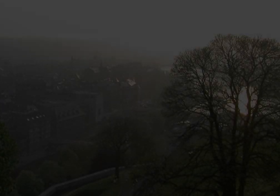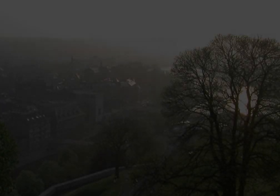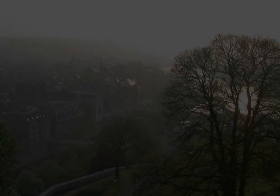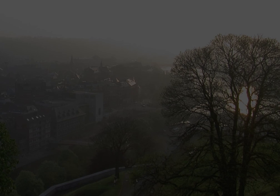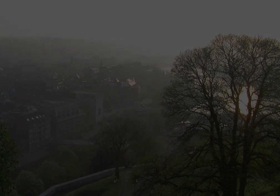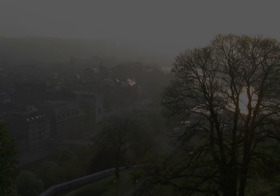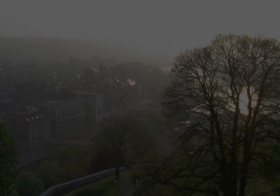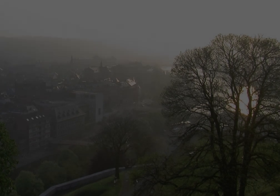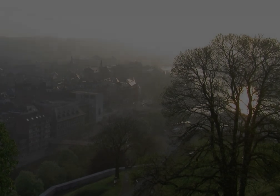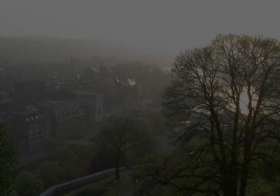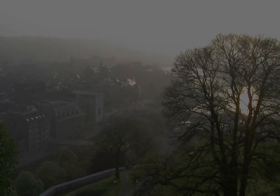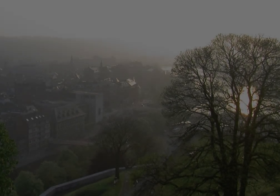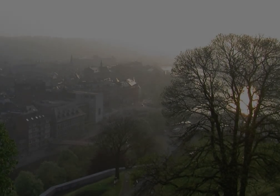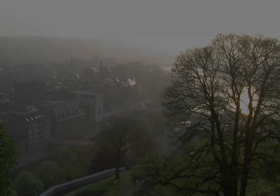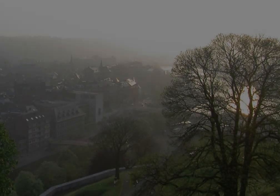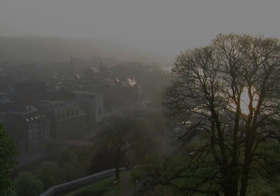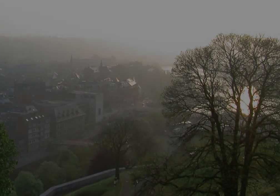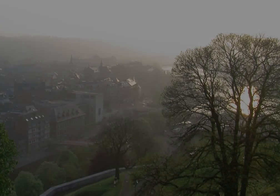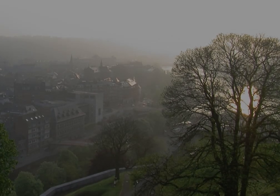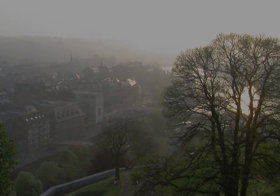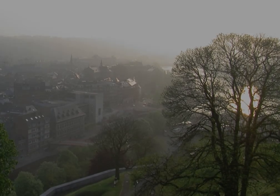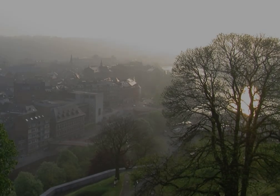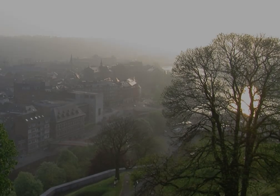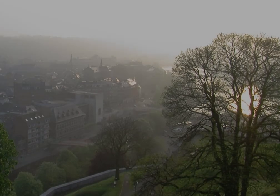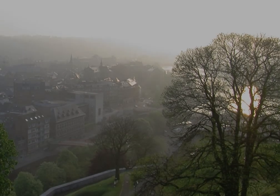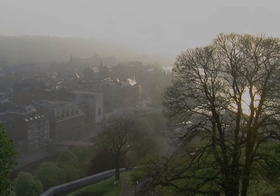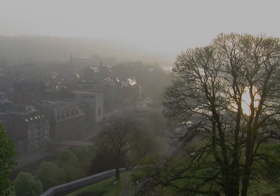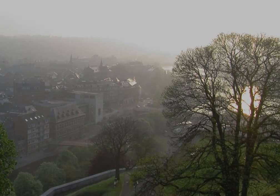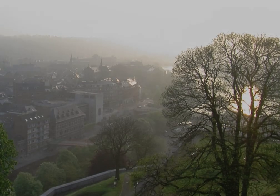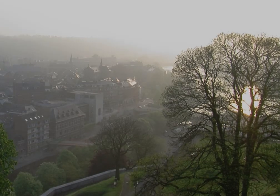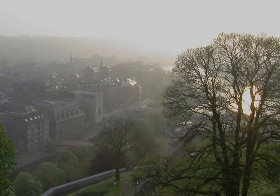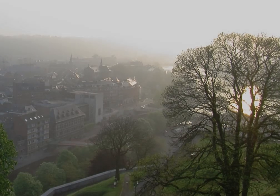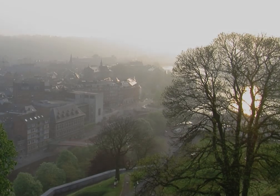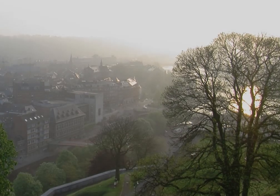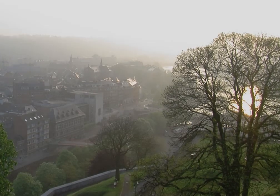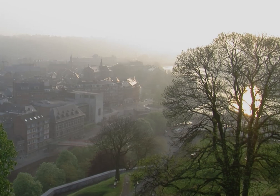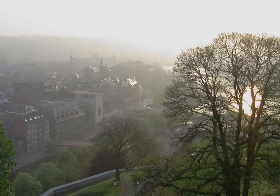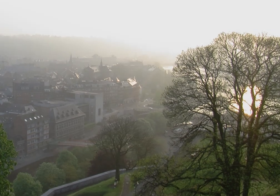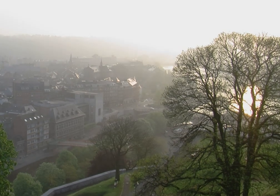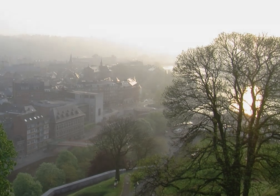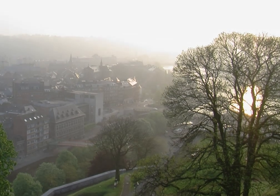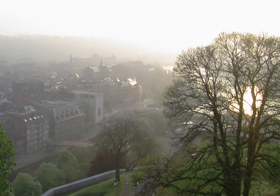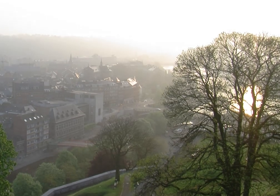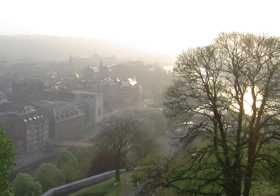Il y a 15 ans, et à l'origine, ce qui nous a animés et motivés pour